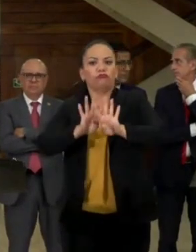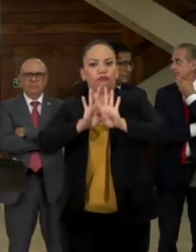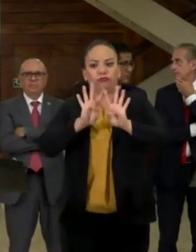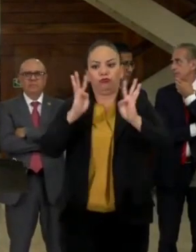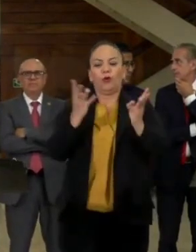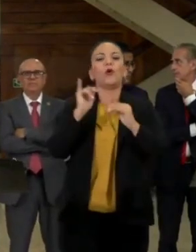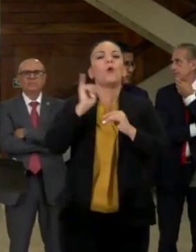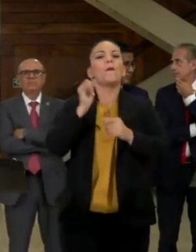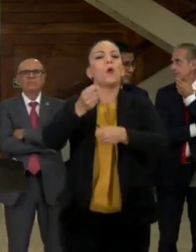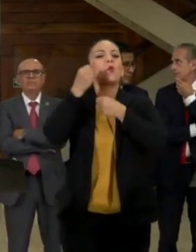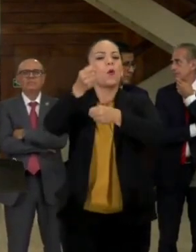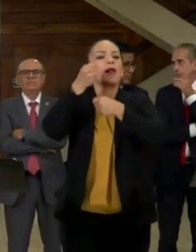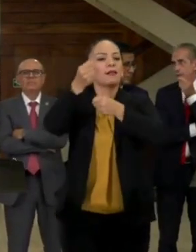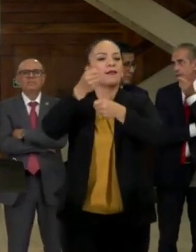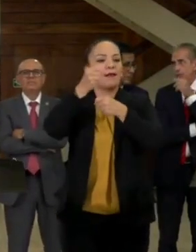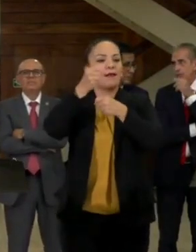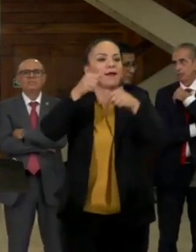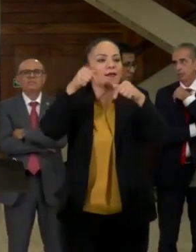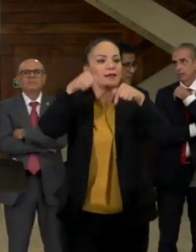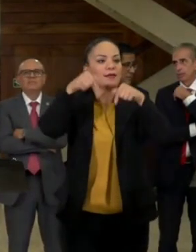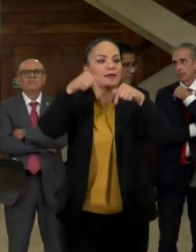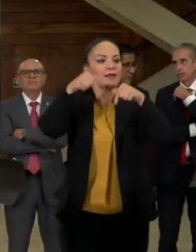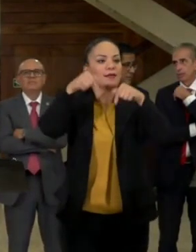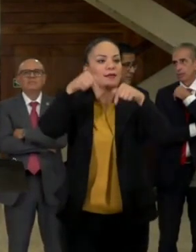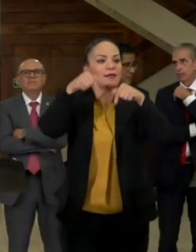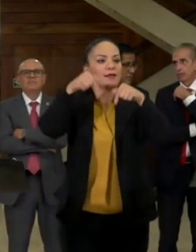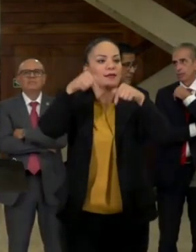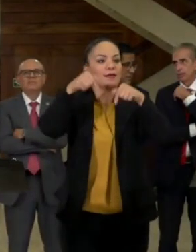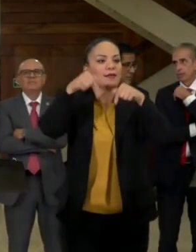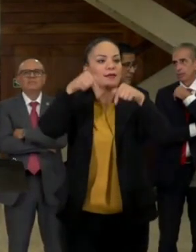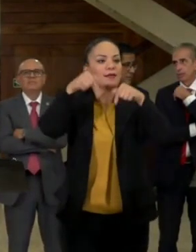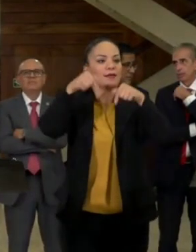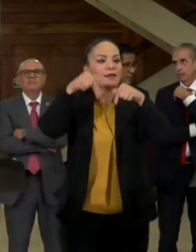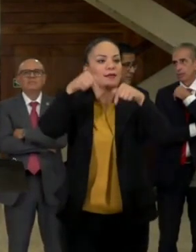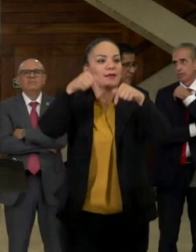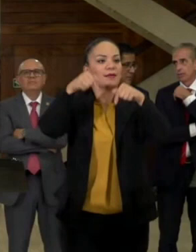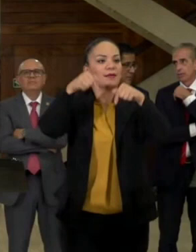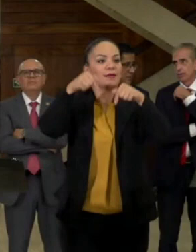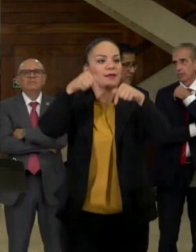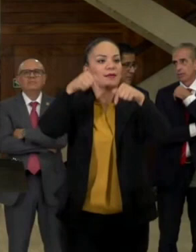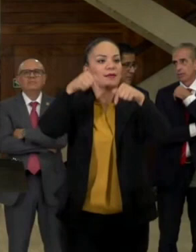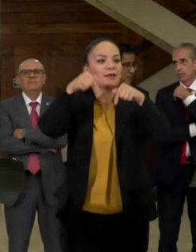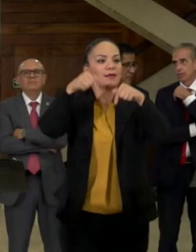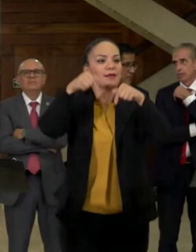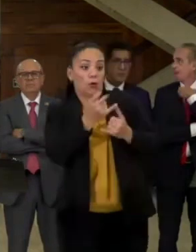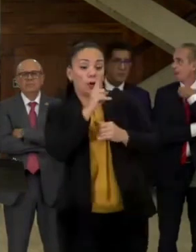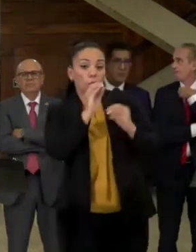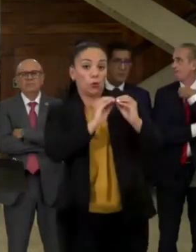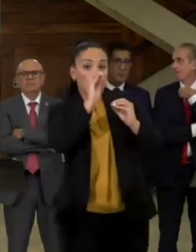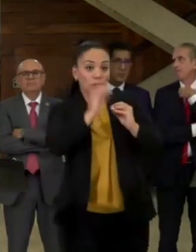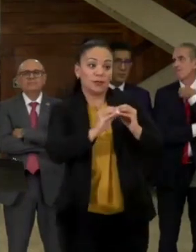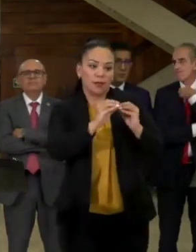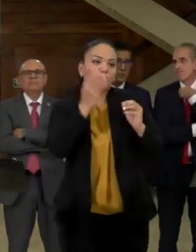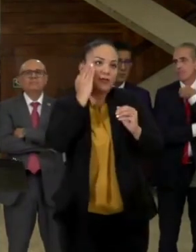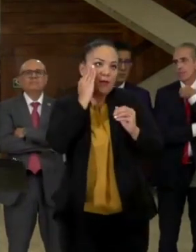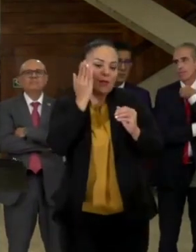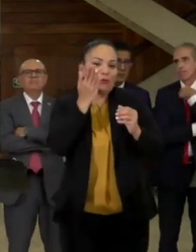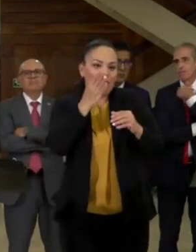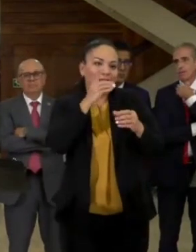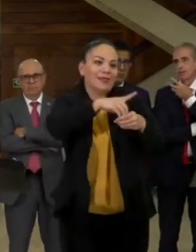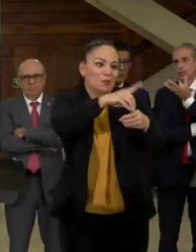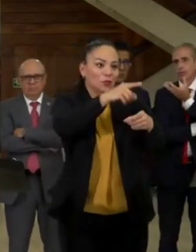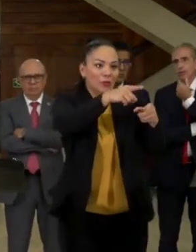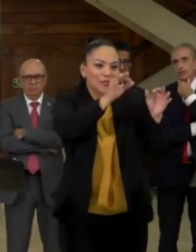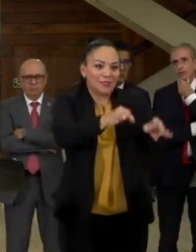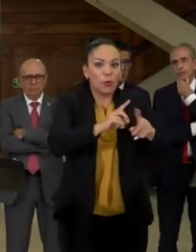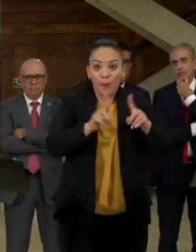Casa Presidencial? Y si ya la posición de 1% inflexible con el tema del 1% por el tema de los diputados, pudieran volver a